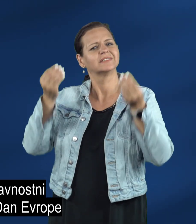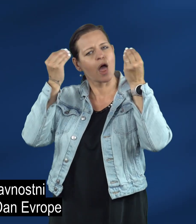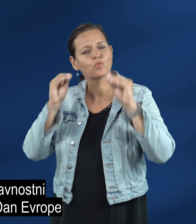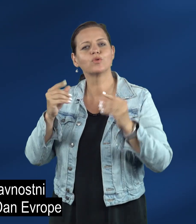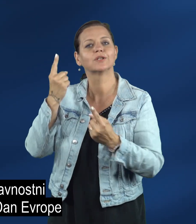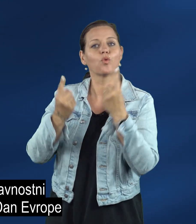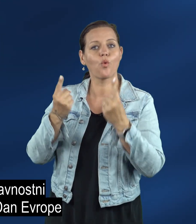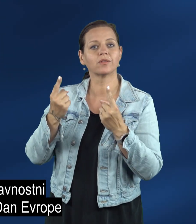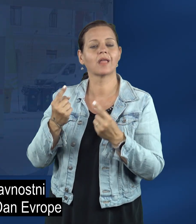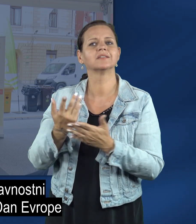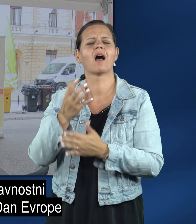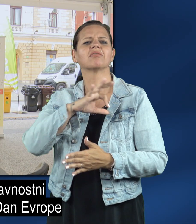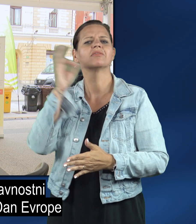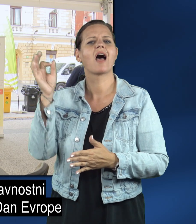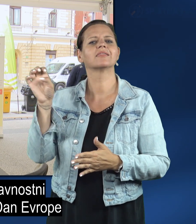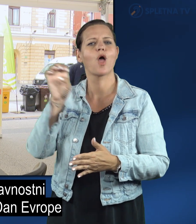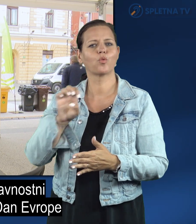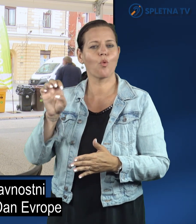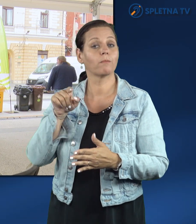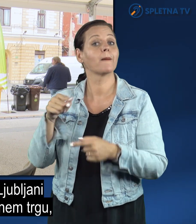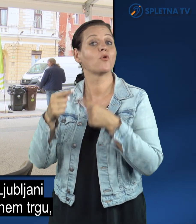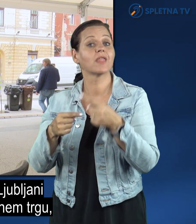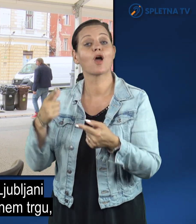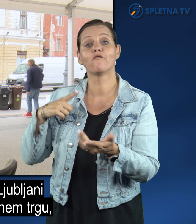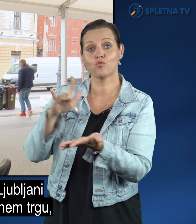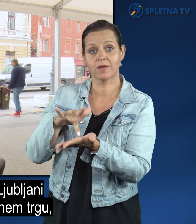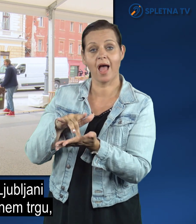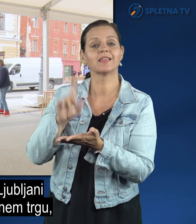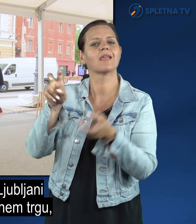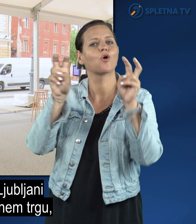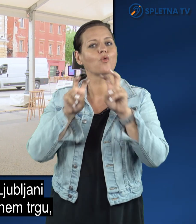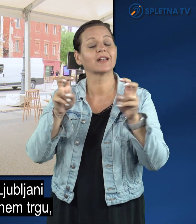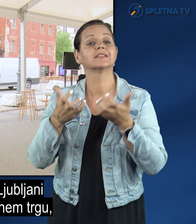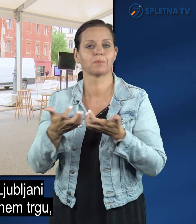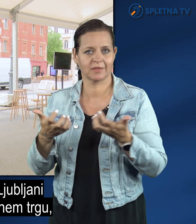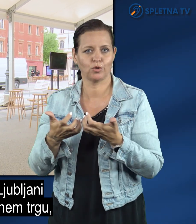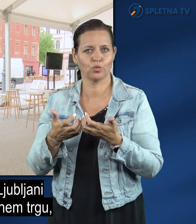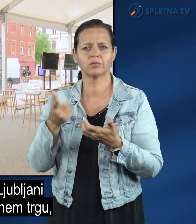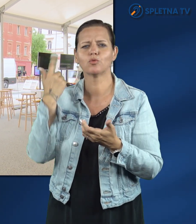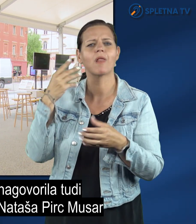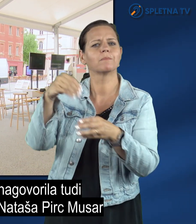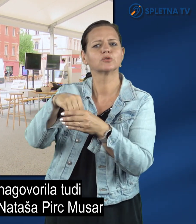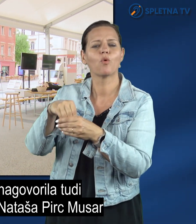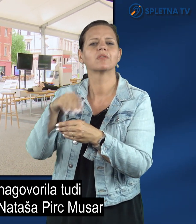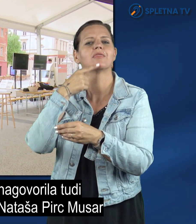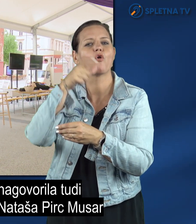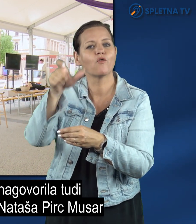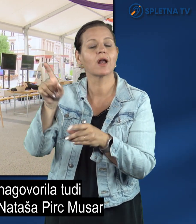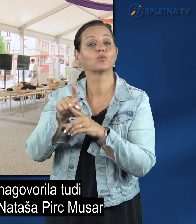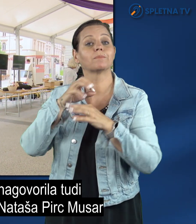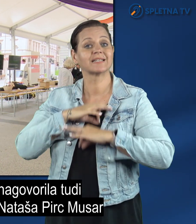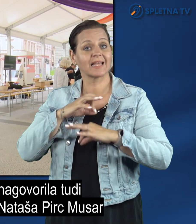Letos je slavnostni dogodek na Dan Evrope potekal v Ljubljani na Kongresnem trgu, kjer sta